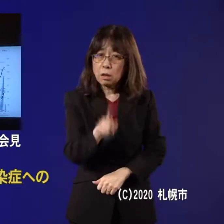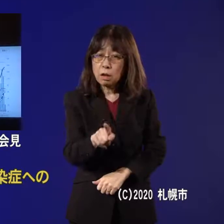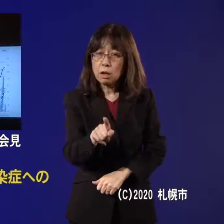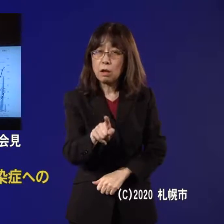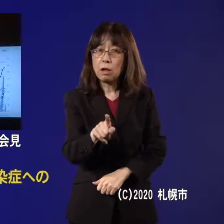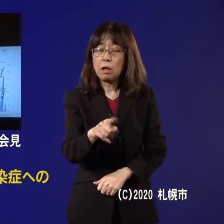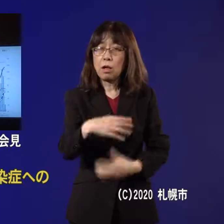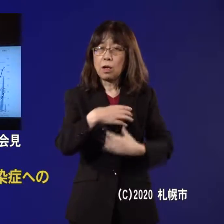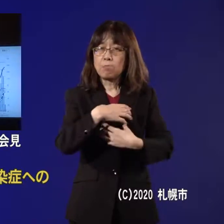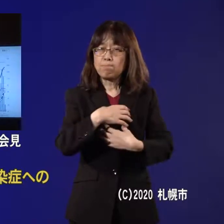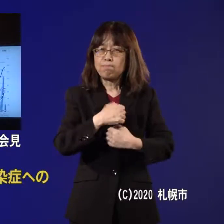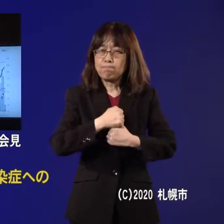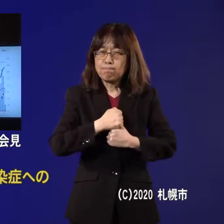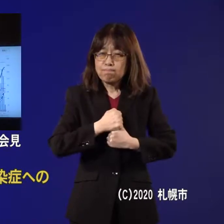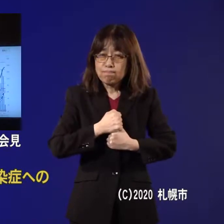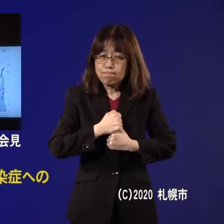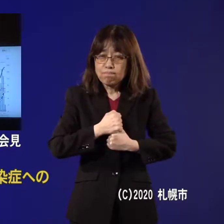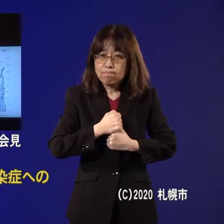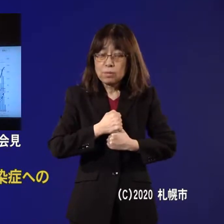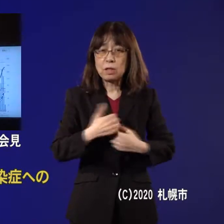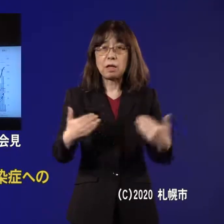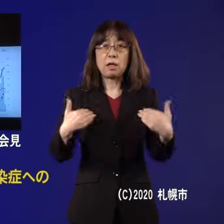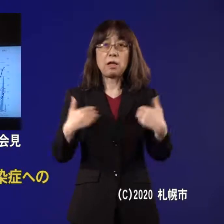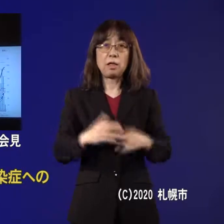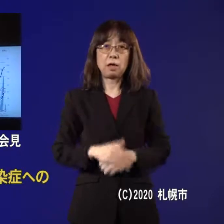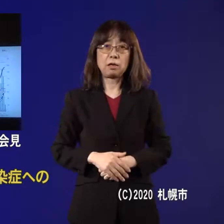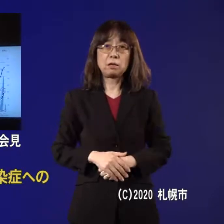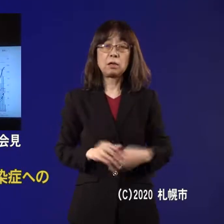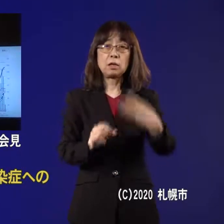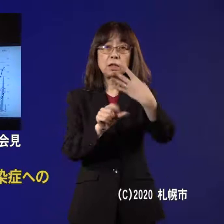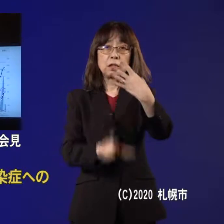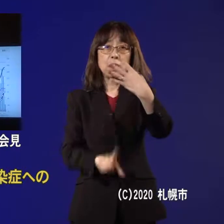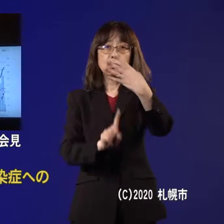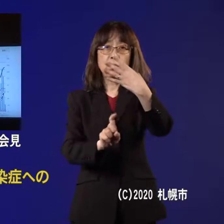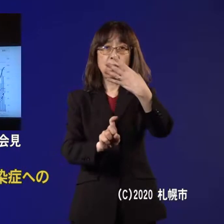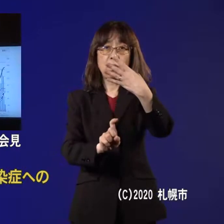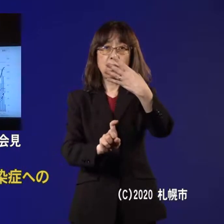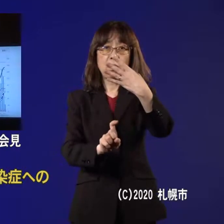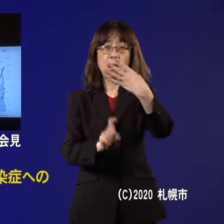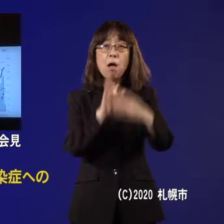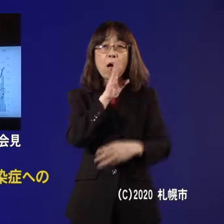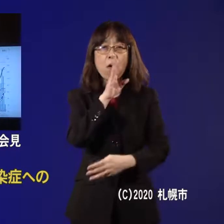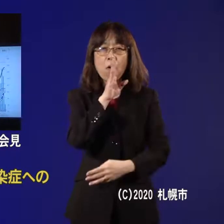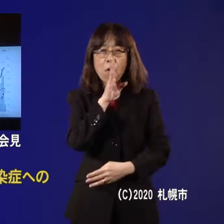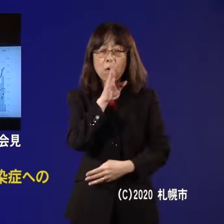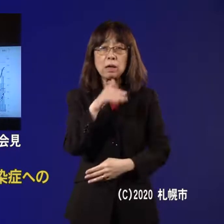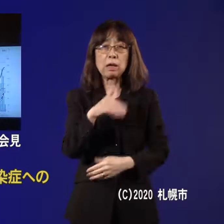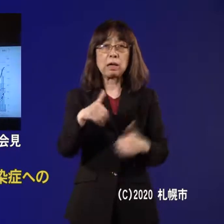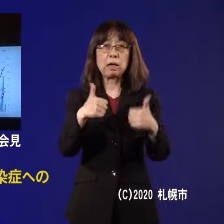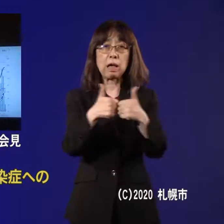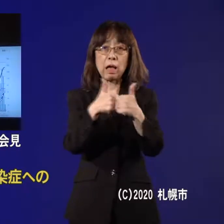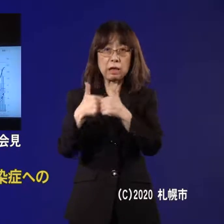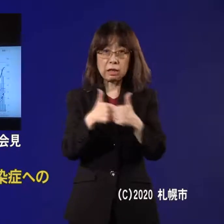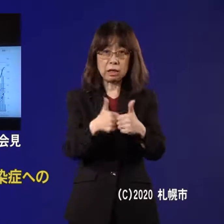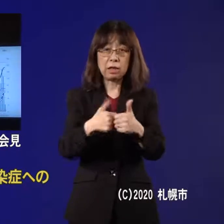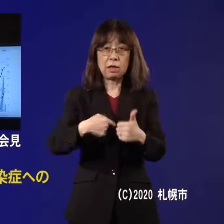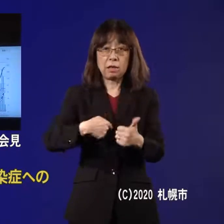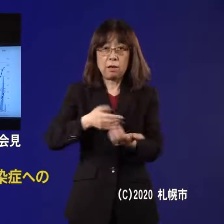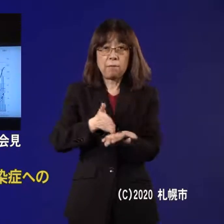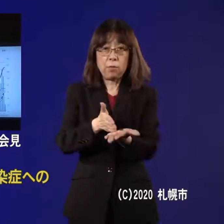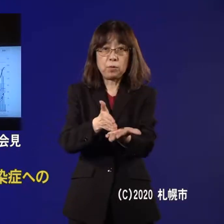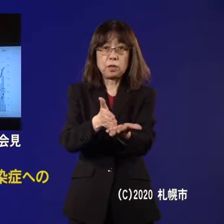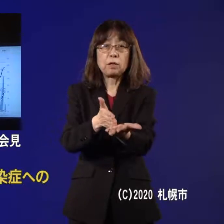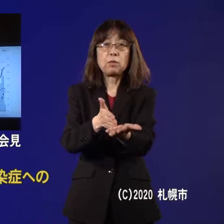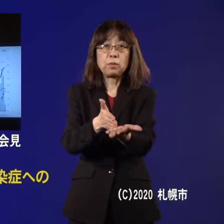戒をしなければいけないということを、10日の日の本部会議の中でも申し上げたところであります